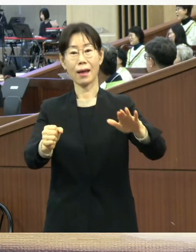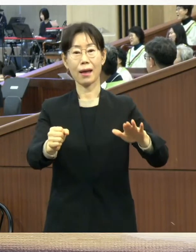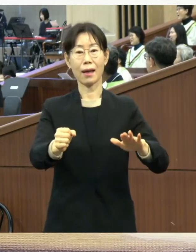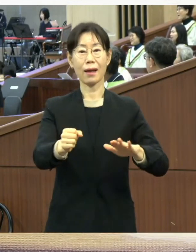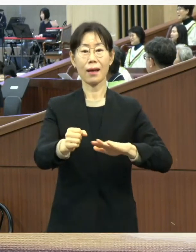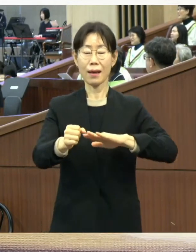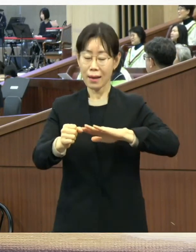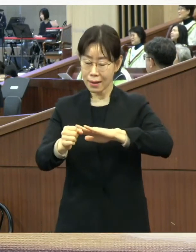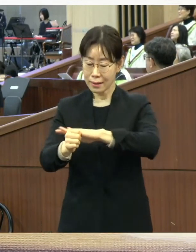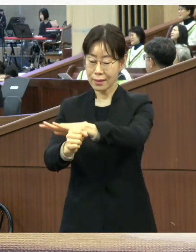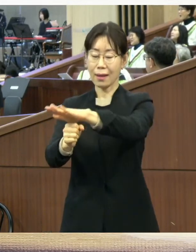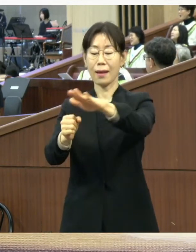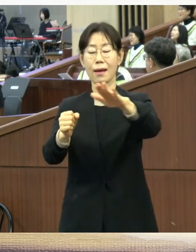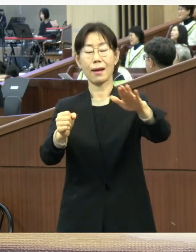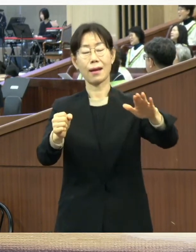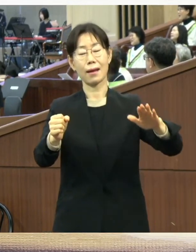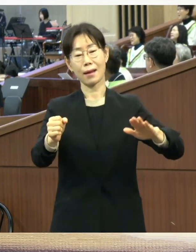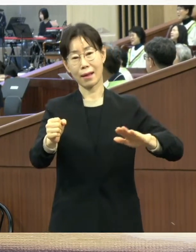사랑합니다.